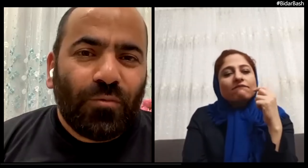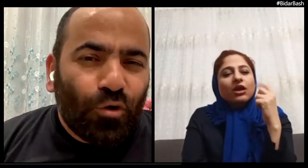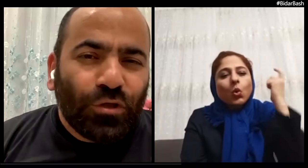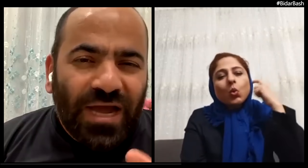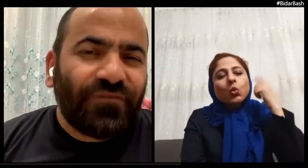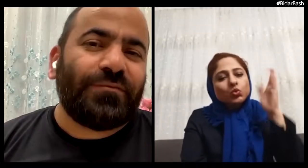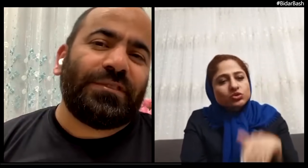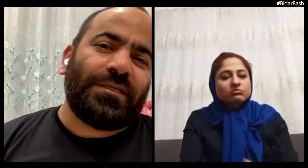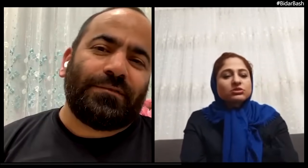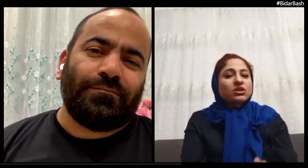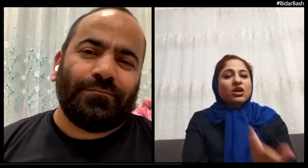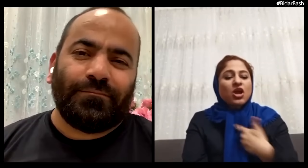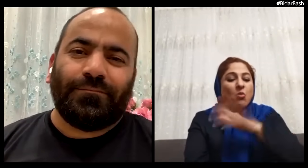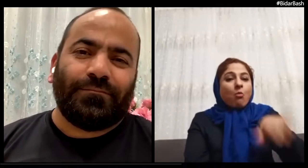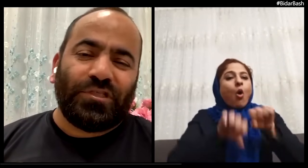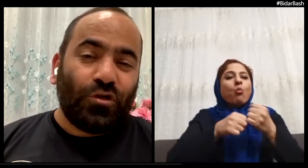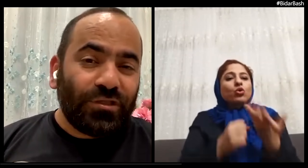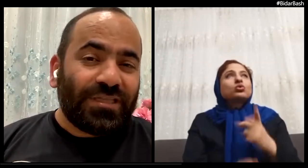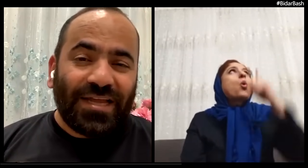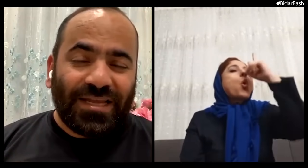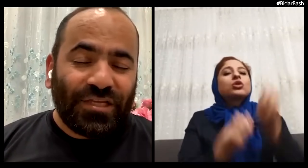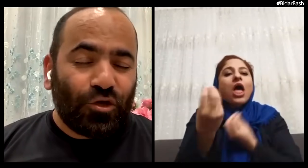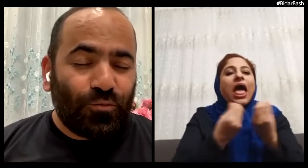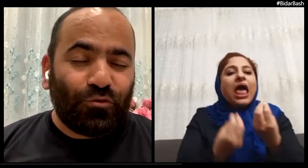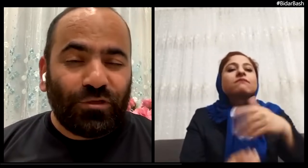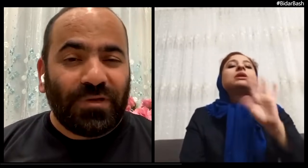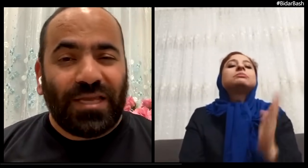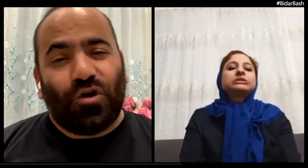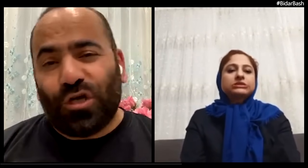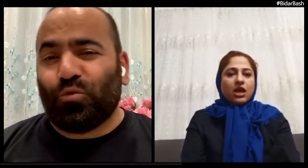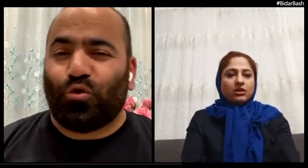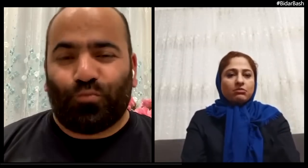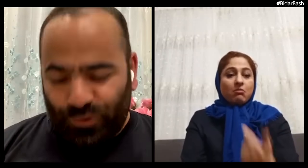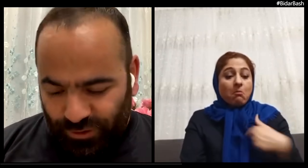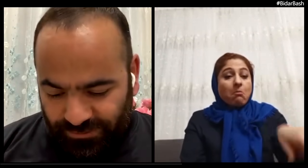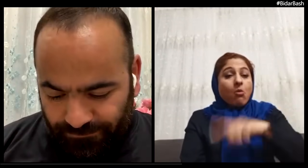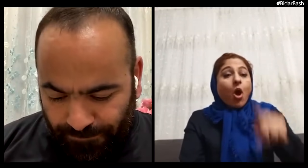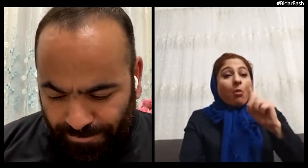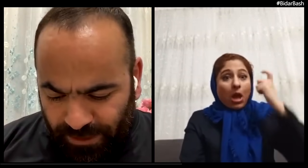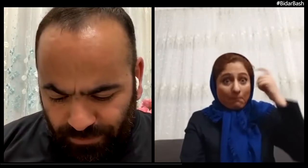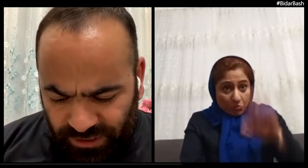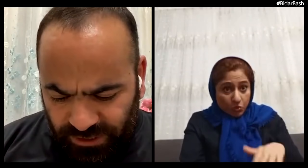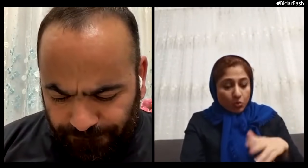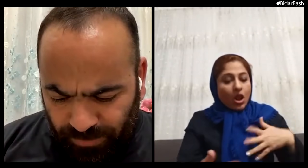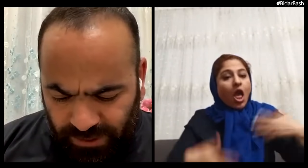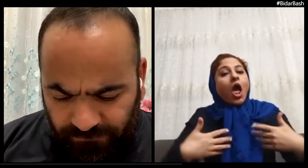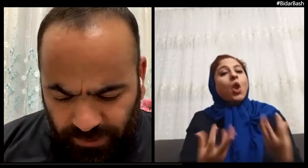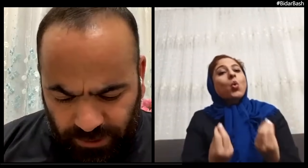این که ما با خدا حرف نمیزنیم، اینا رو اگه اینا رو بدونیم خیلی حالمون رو خوب میکنه.